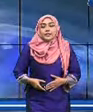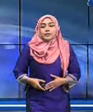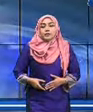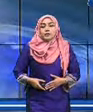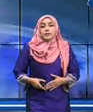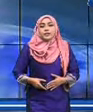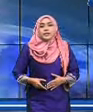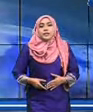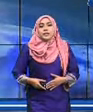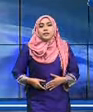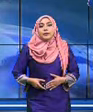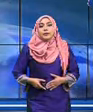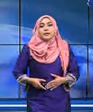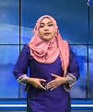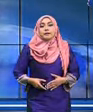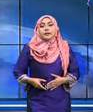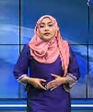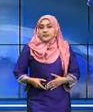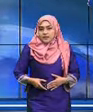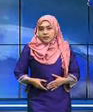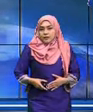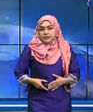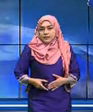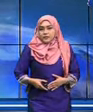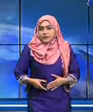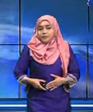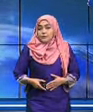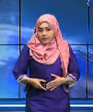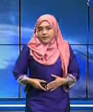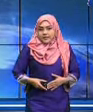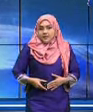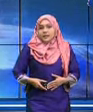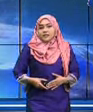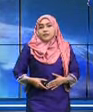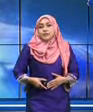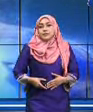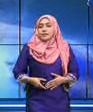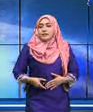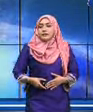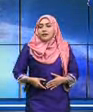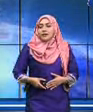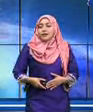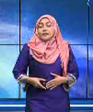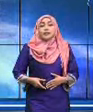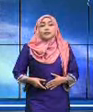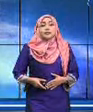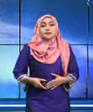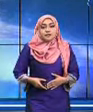denda RM2,000 kepada pemain pertahanan Pahang FC Muhammad Saiful Nizam Miswan, dia didapati bersalah mengeluarkan kata-kata kesat